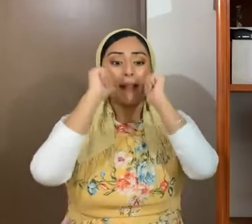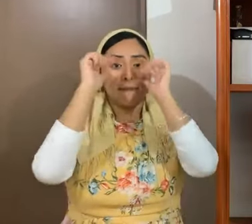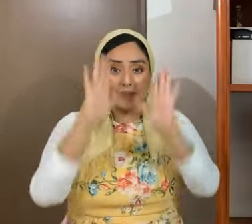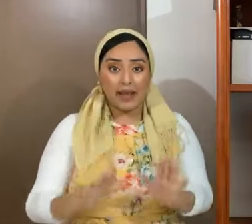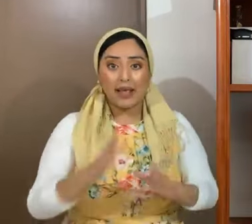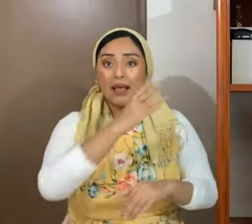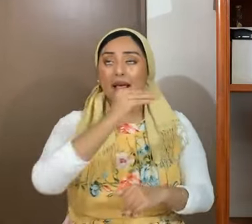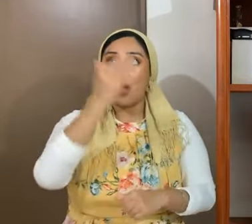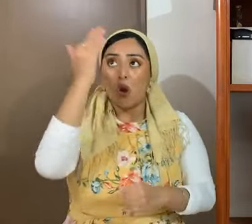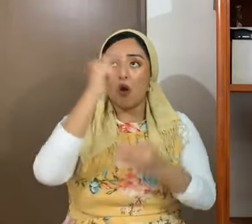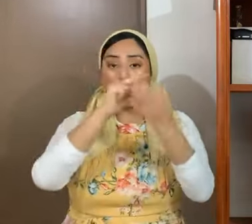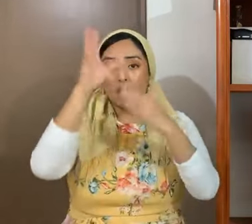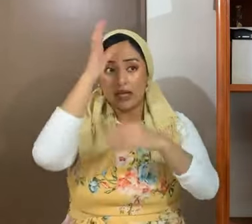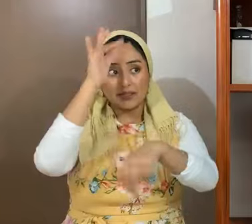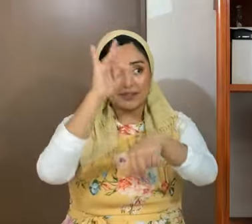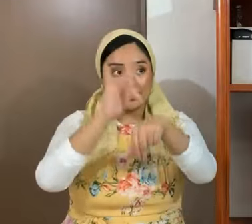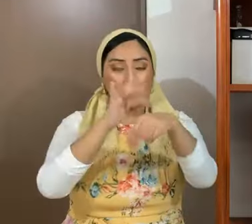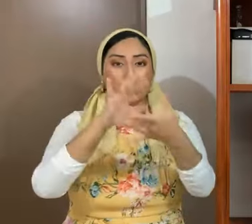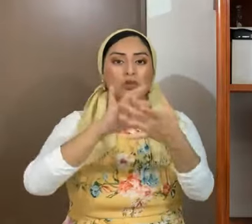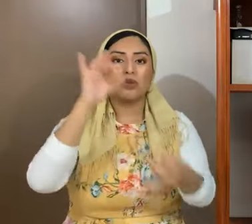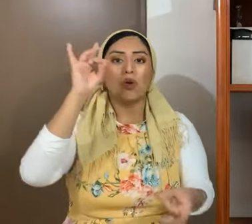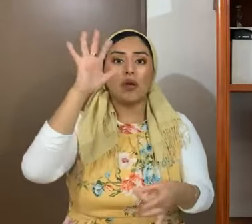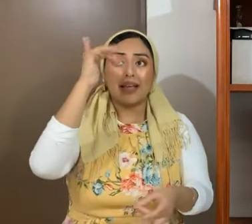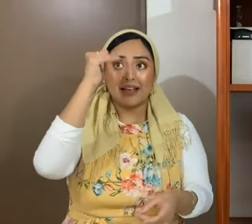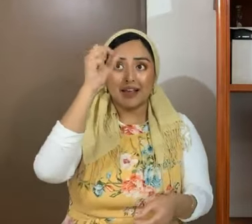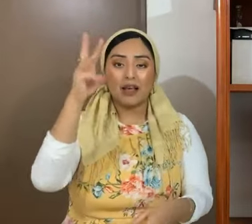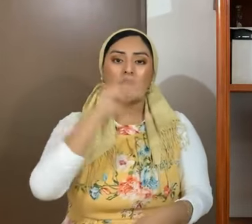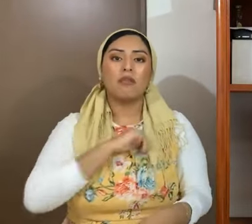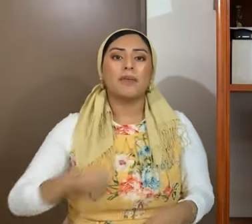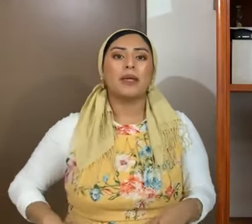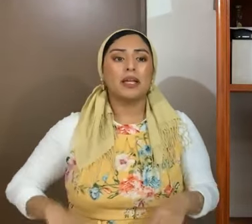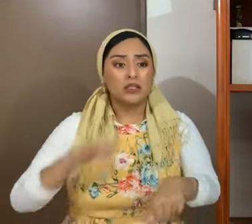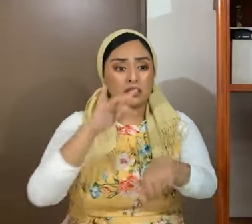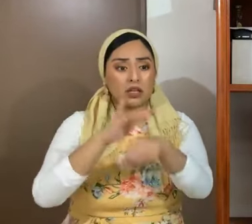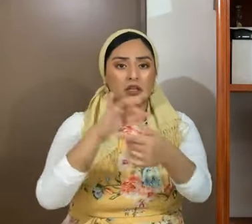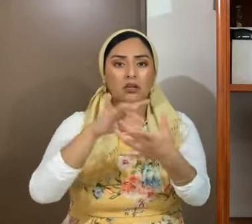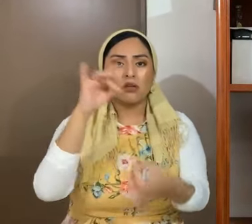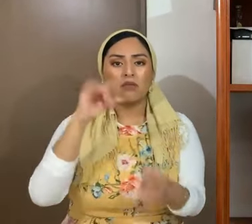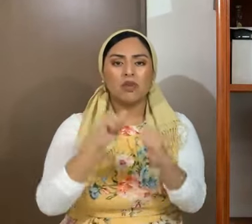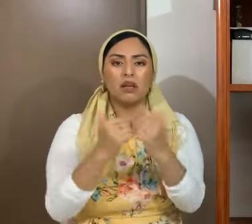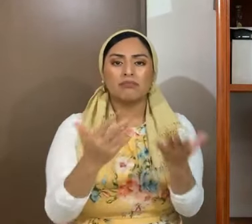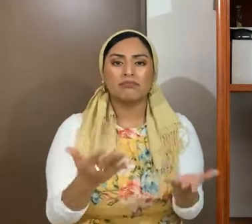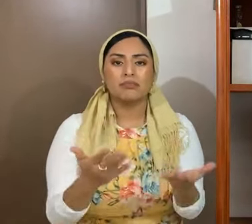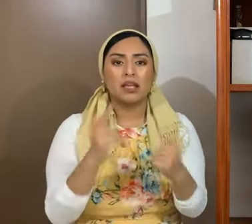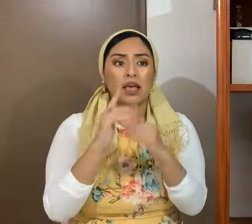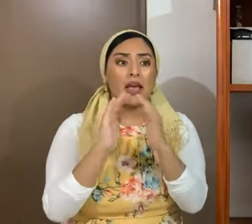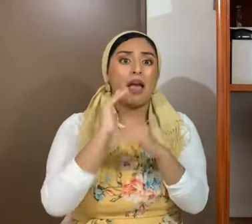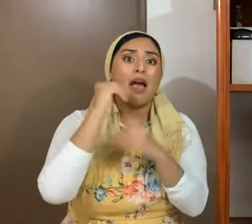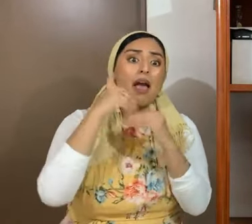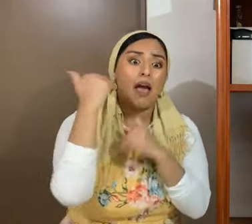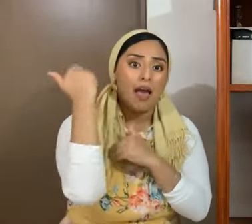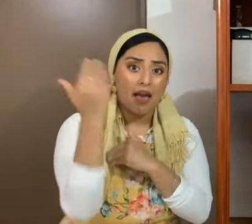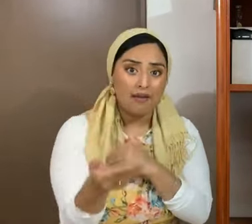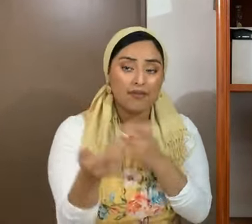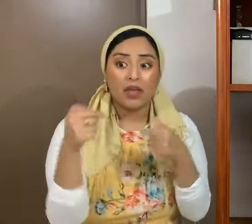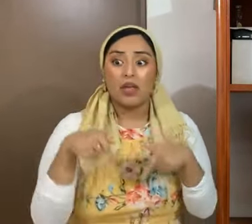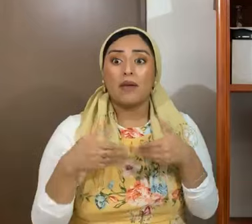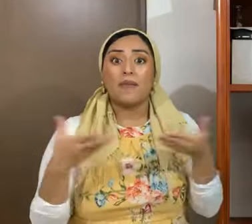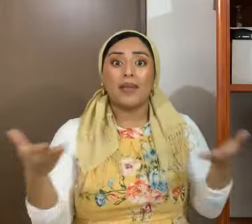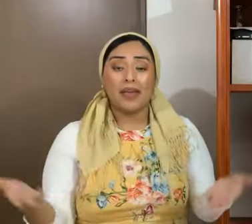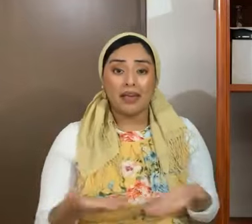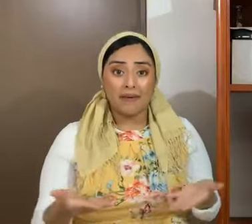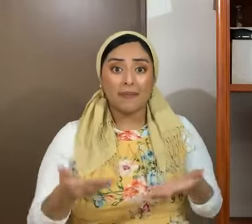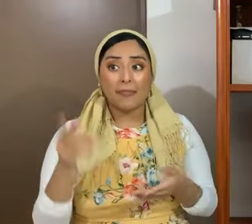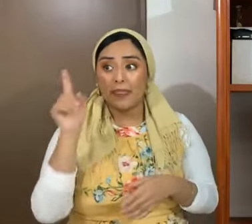que el Eterno toque a las almas, que Yahshua HaMashiach toque a las almas. ¿Cómo entonces, después de estar acá,